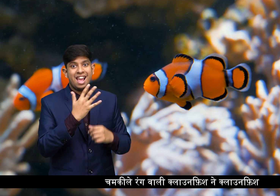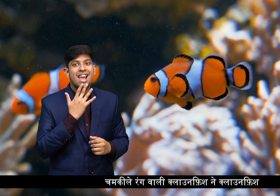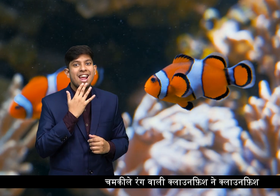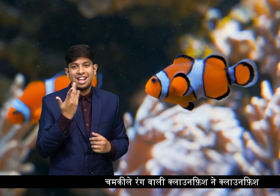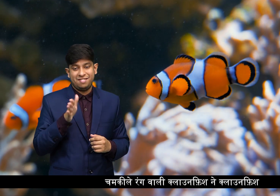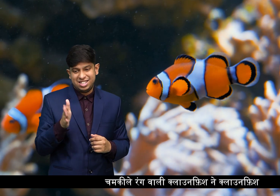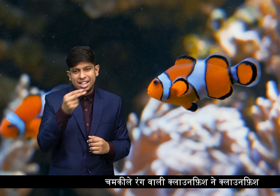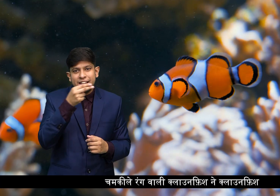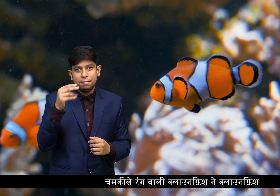चमकीले रंग वाली